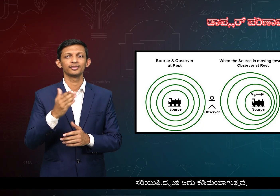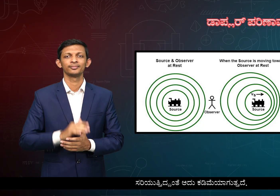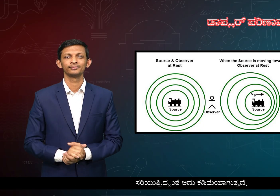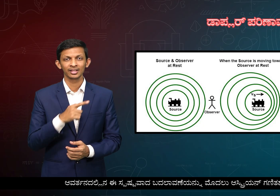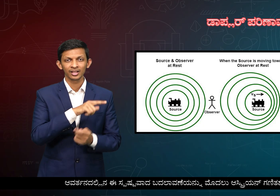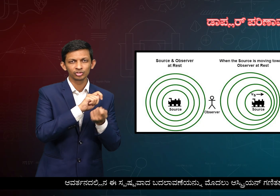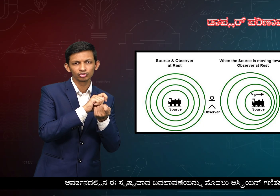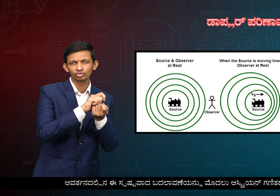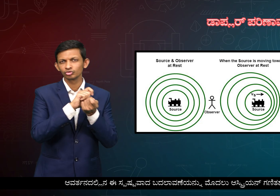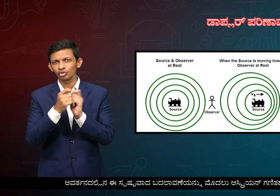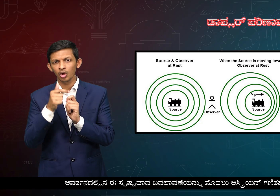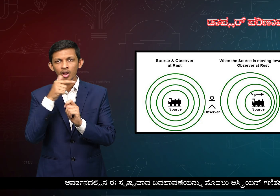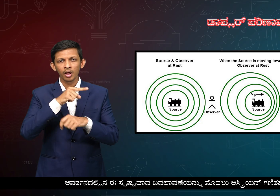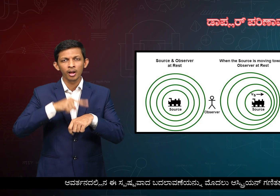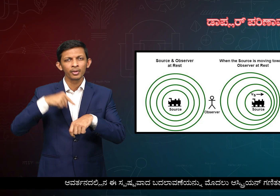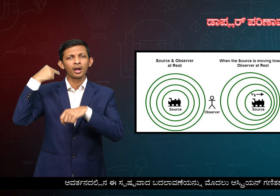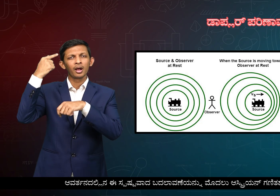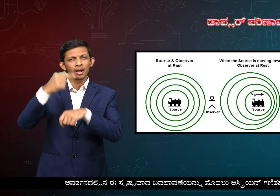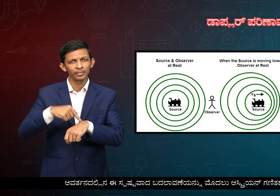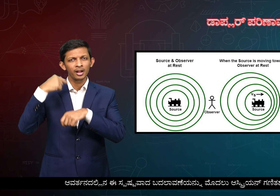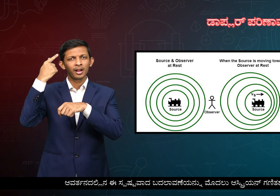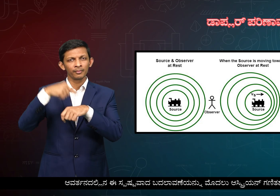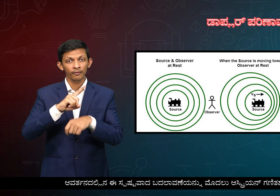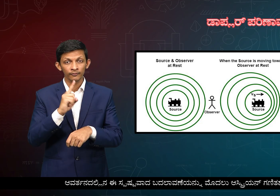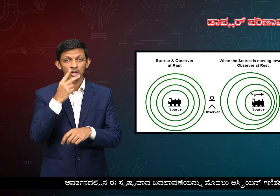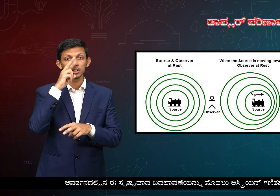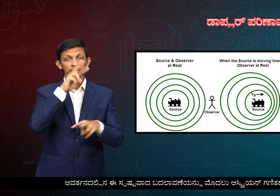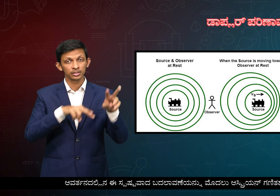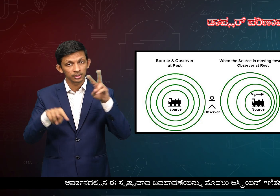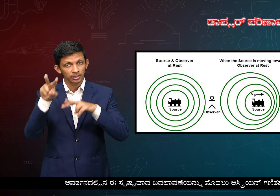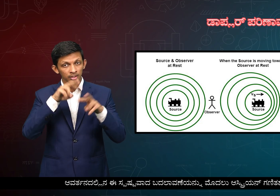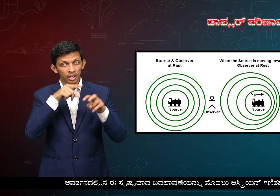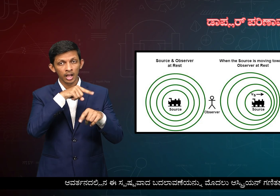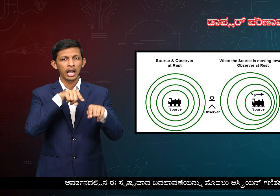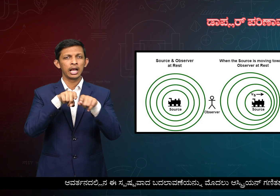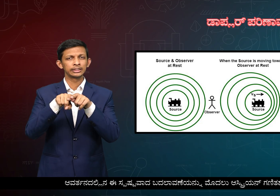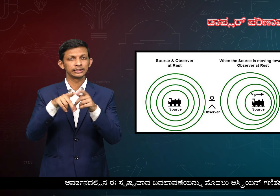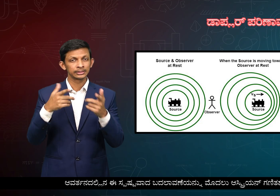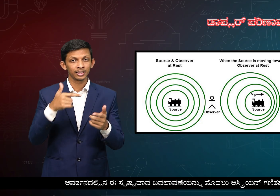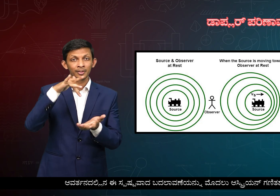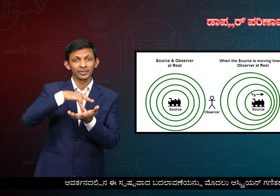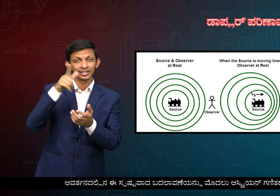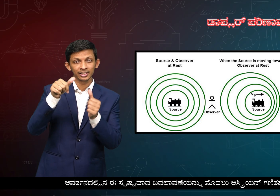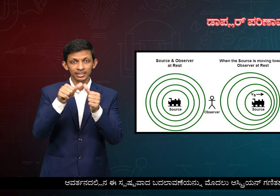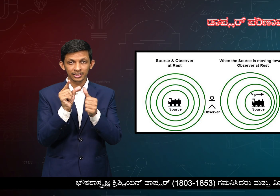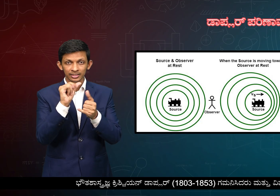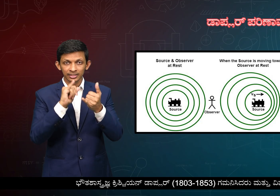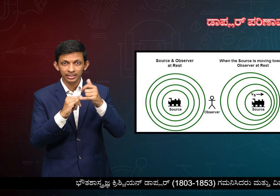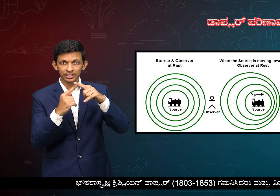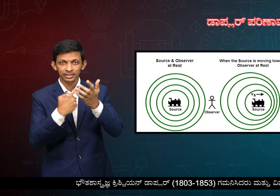ಕಡಿಮೆಯಾಗುತ್ತದೆ. ಆವರ್ತನದಲ್ಲಿ ಆ ಸ್ಪಷ್ಟವಾದ ಬದಲಾವಣೆಯನ್ನು ಮೊದಲು ಆಸ್ಟ್ರಿಯನ್ ಗಣಿತಶಾಸ್ತ್ರಜ್ಞ